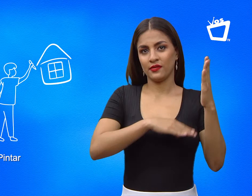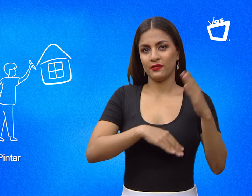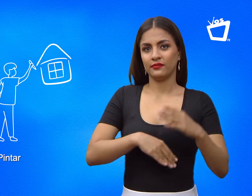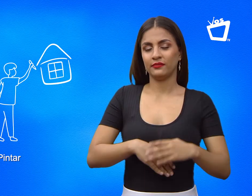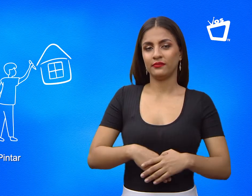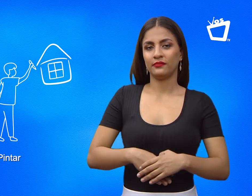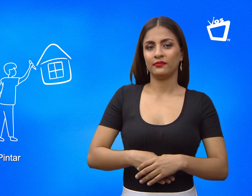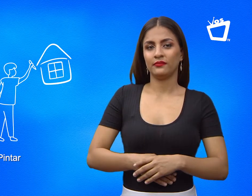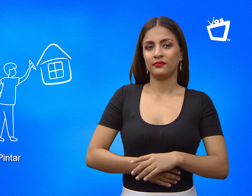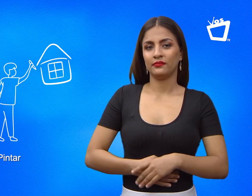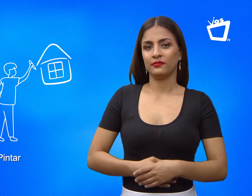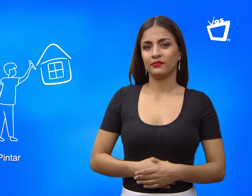Pintar.